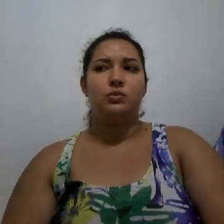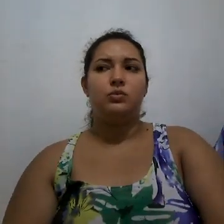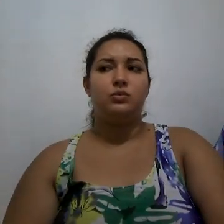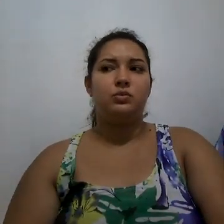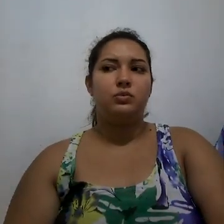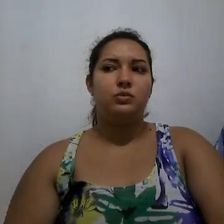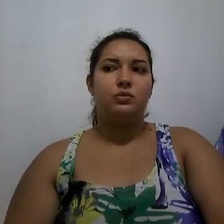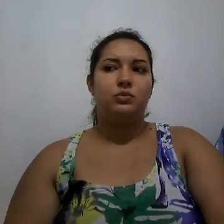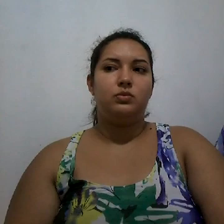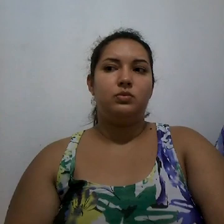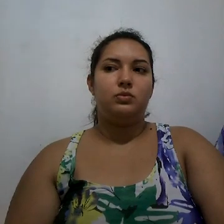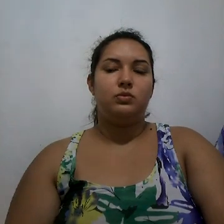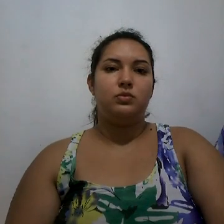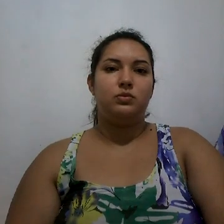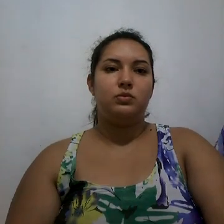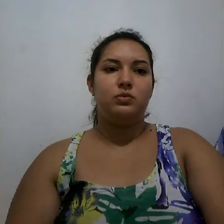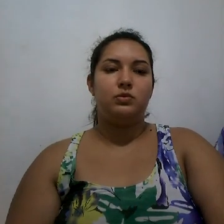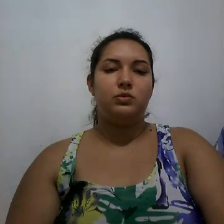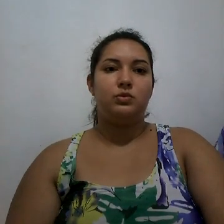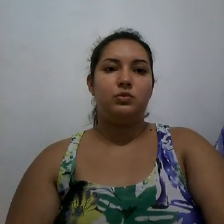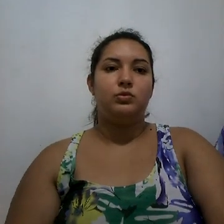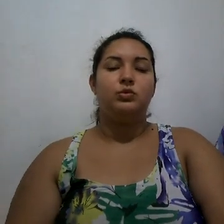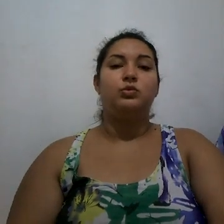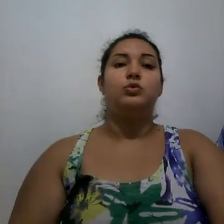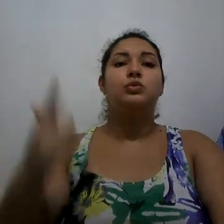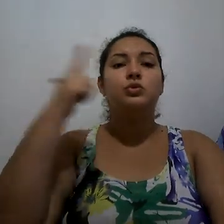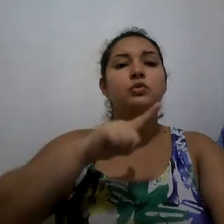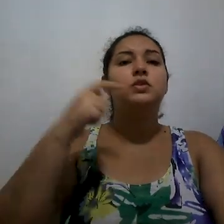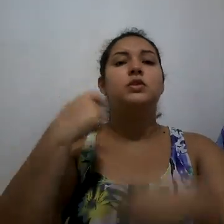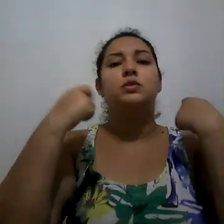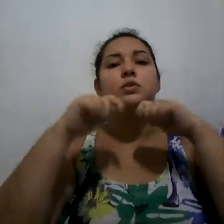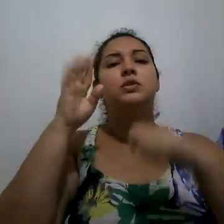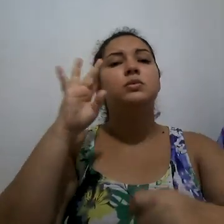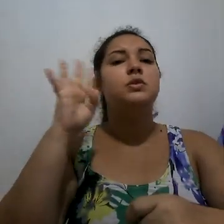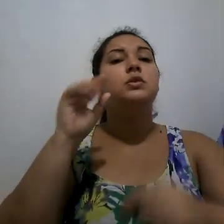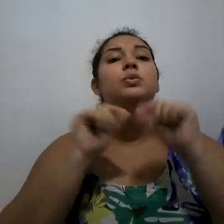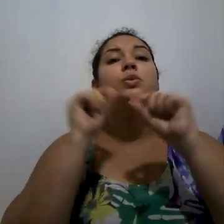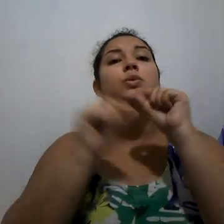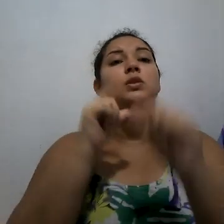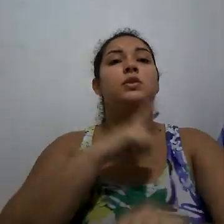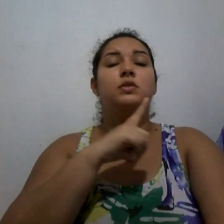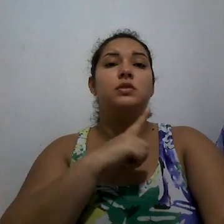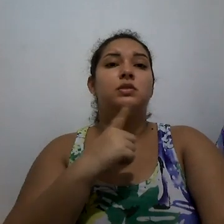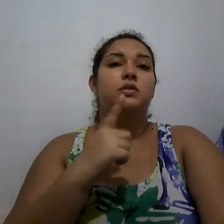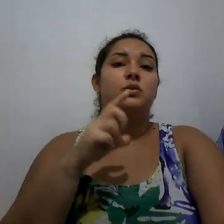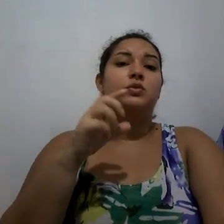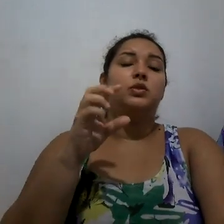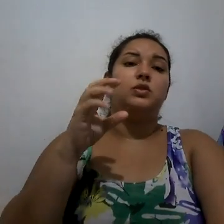tem que pensar qual é a técnica que vai ser mais adequada ali para o nível de concentração que nós vamos ter.